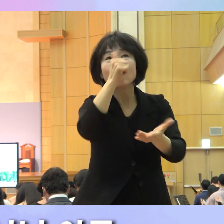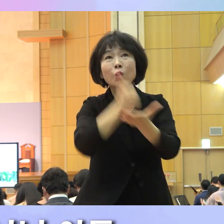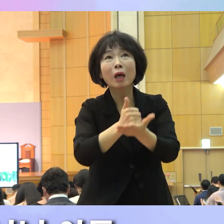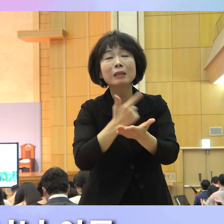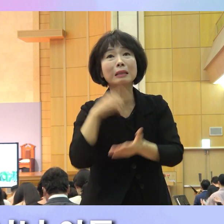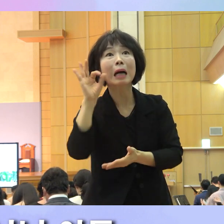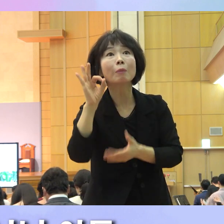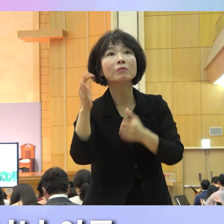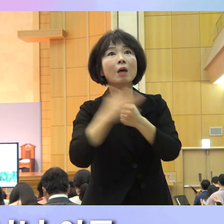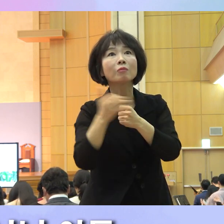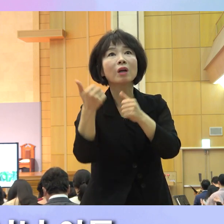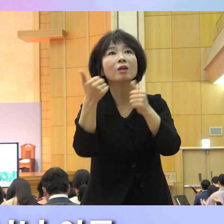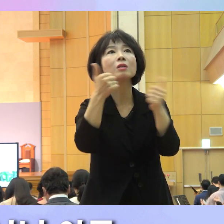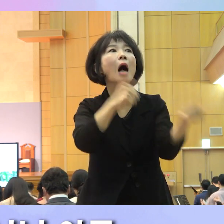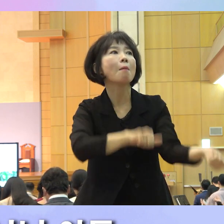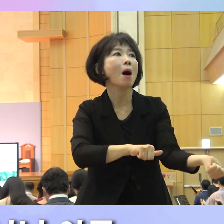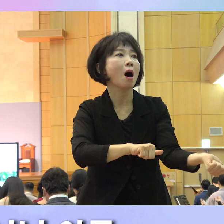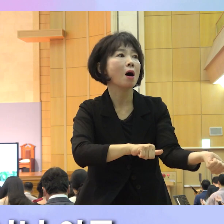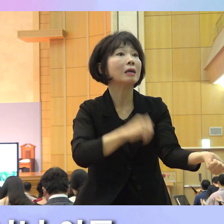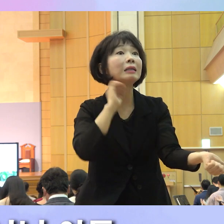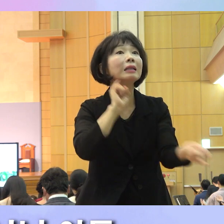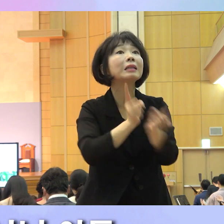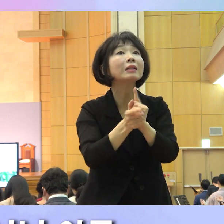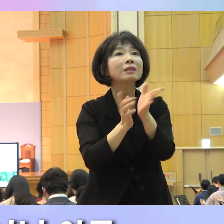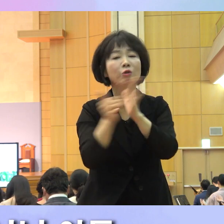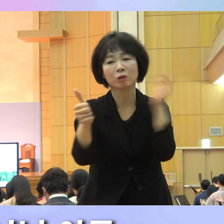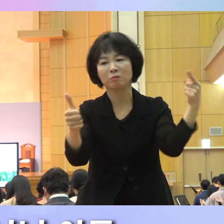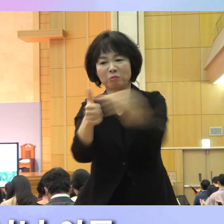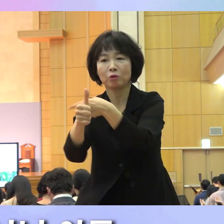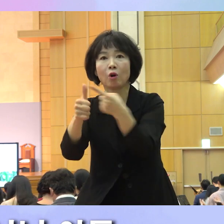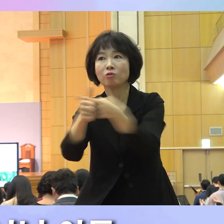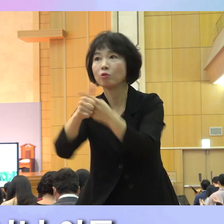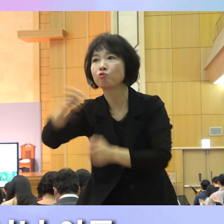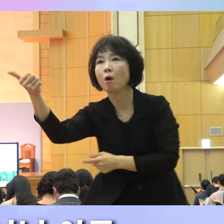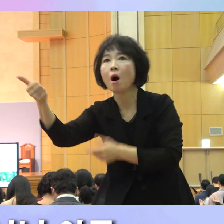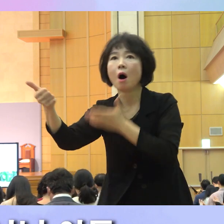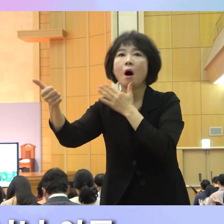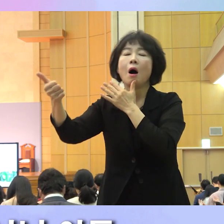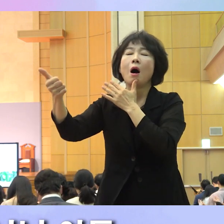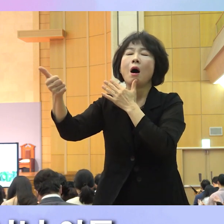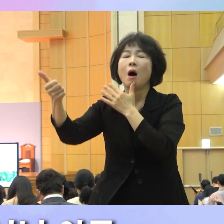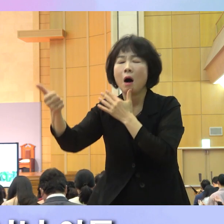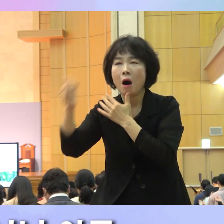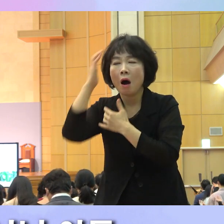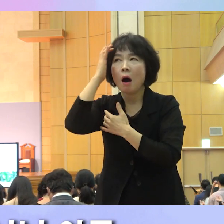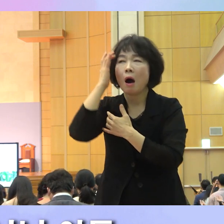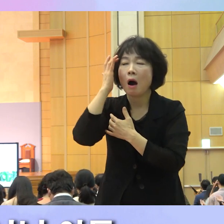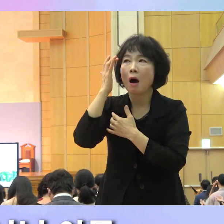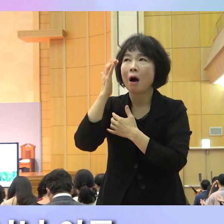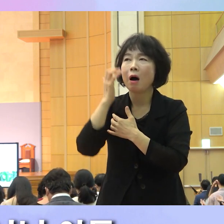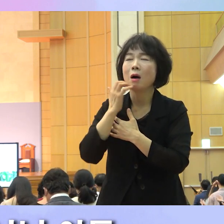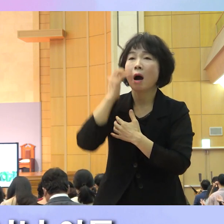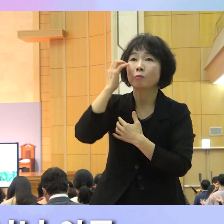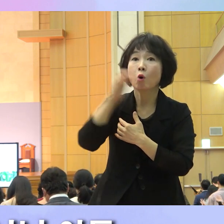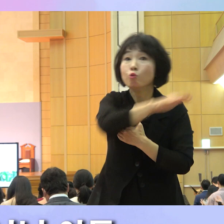죄값으로 죽어야 할 그 자리에 예수님이 대신 죽어주심으로써 우리의 죄는